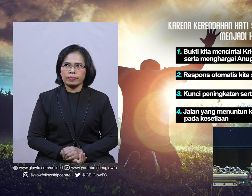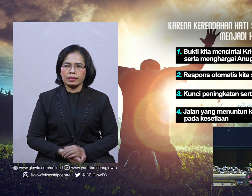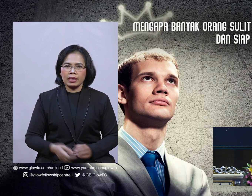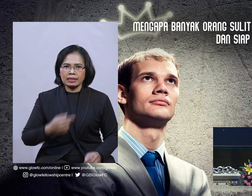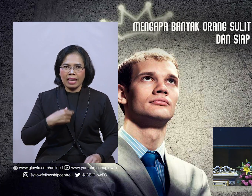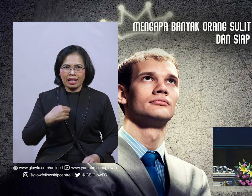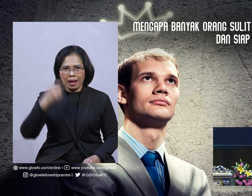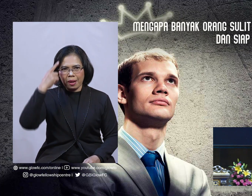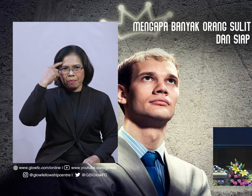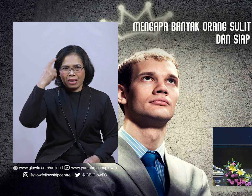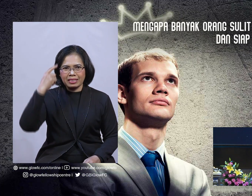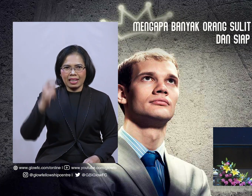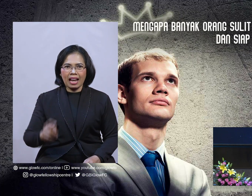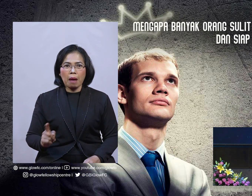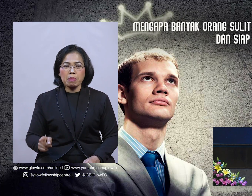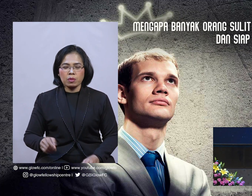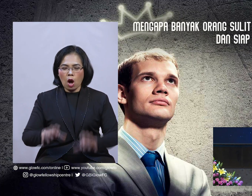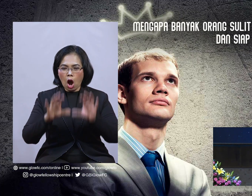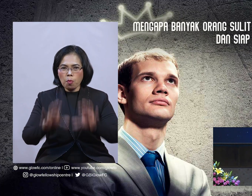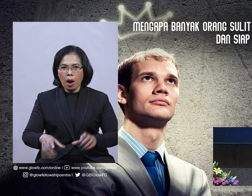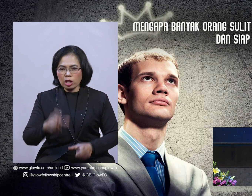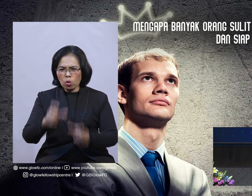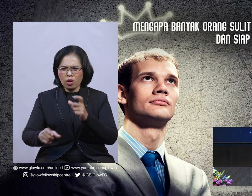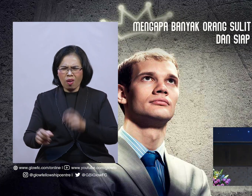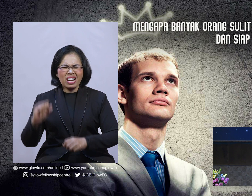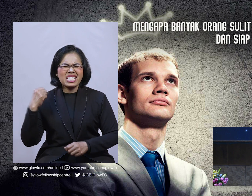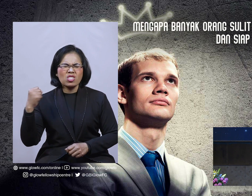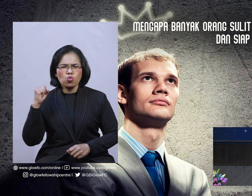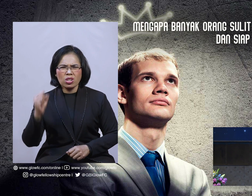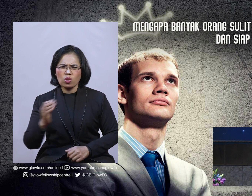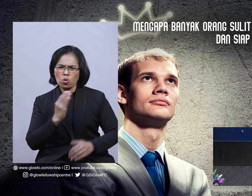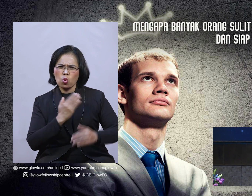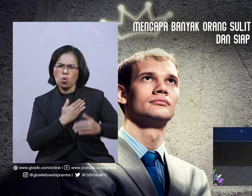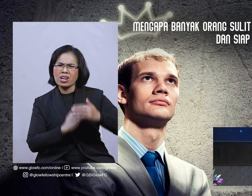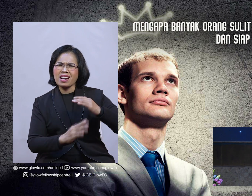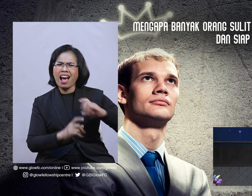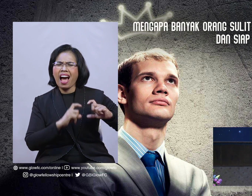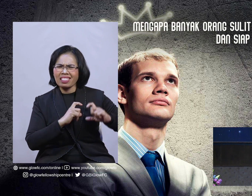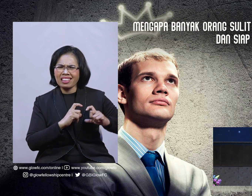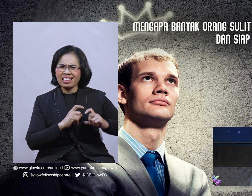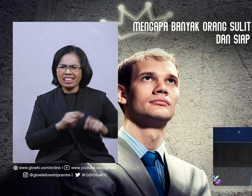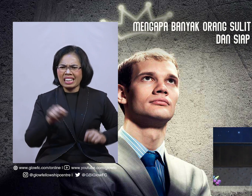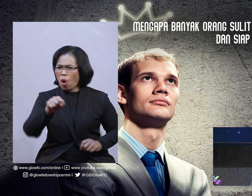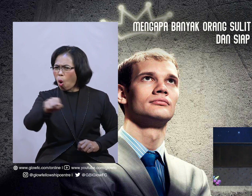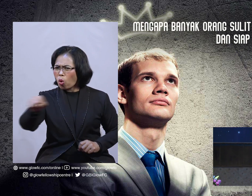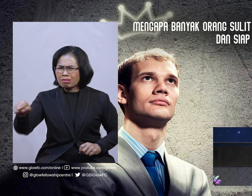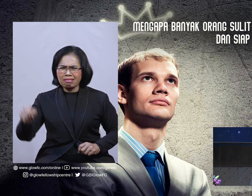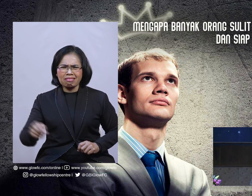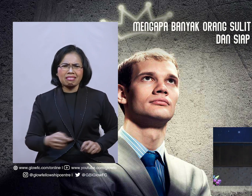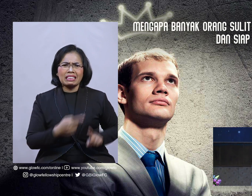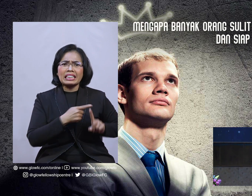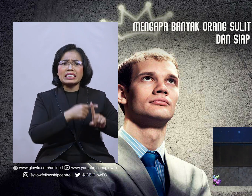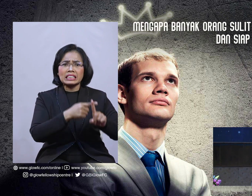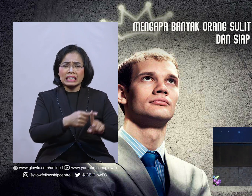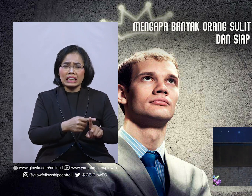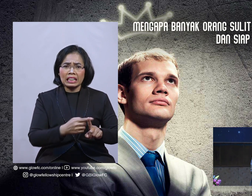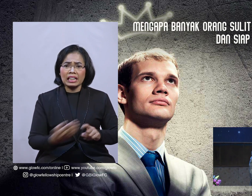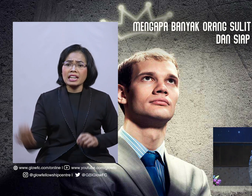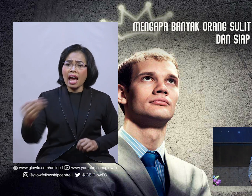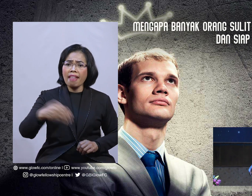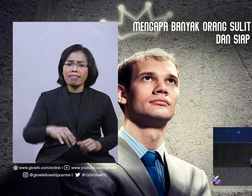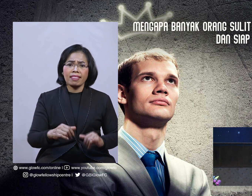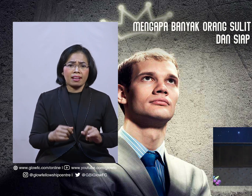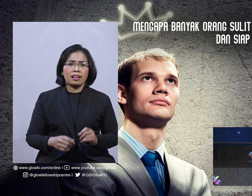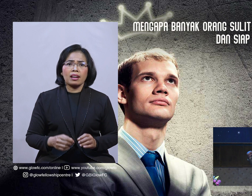pelajari ini Mengapa banyak orang sulit rendah hati dan setiap diri hamba betul dia Kristen betul dia bertobat betul dia gereja